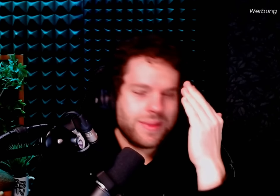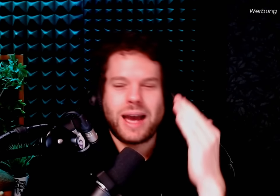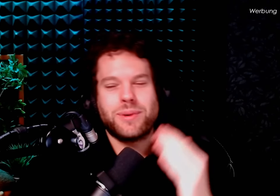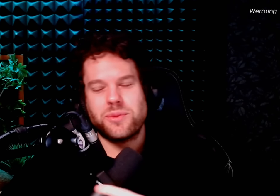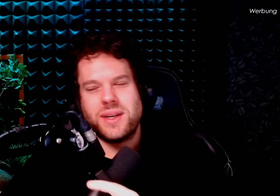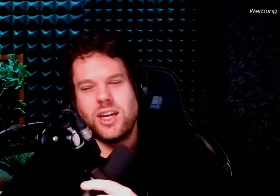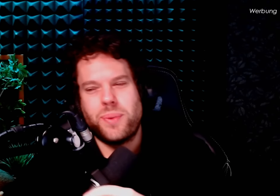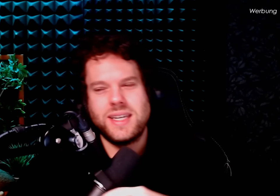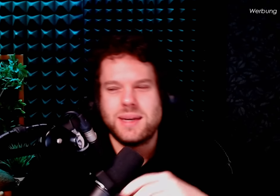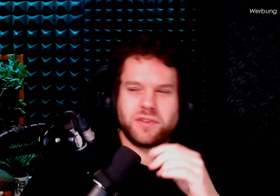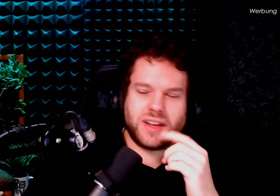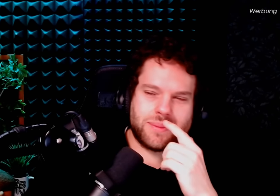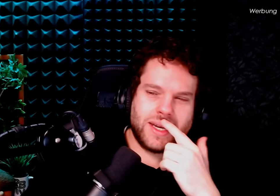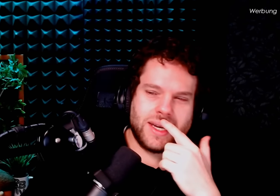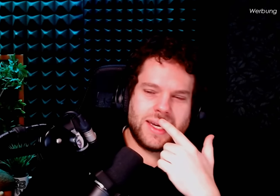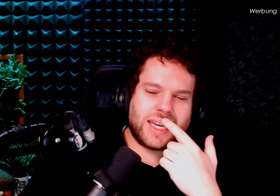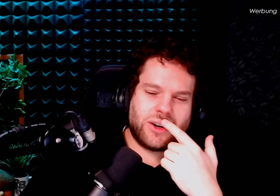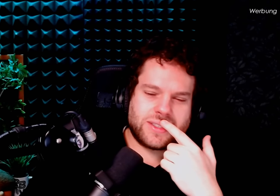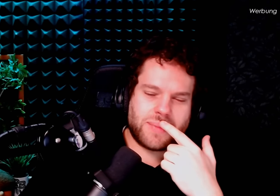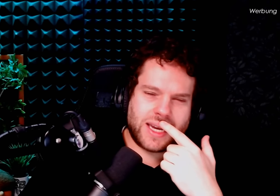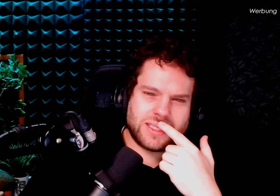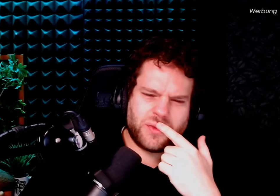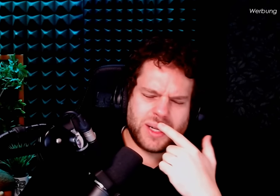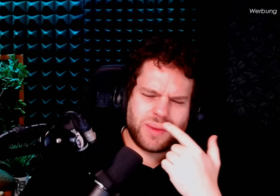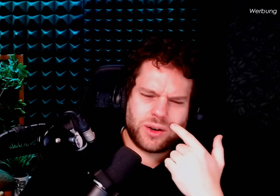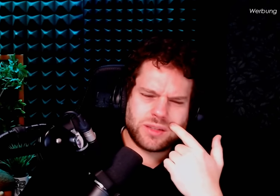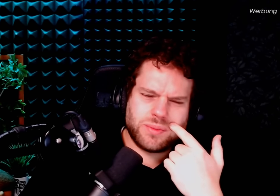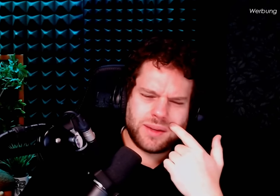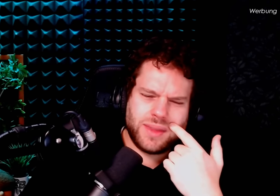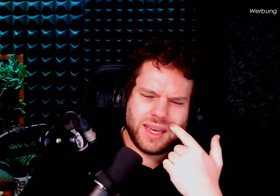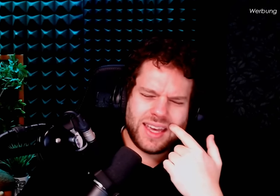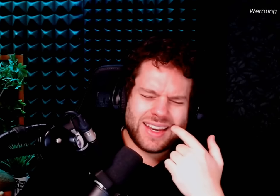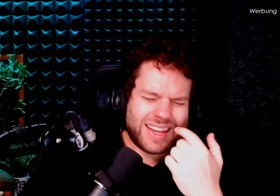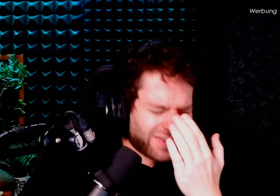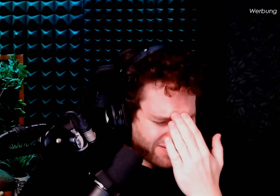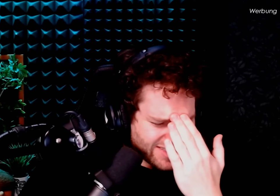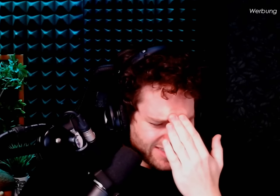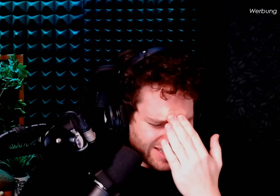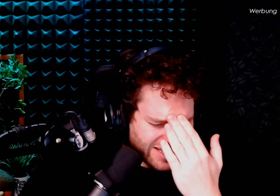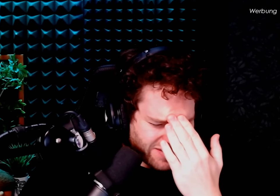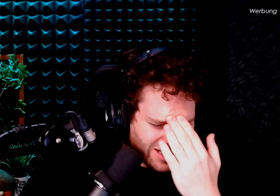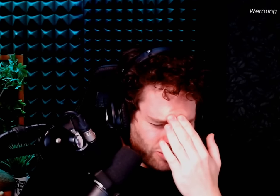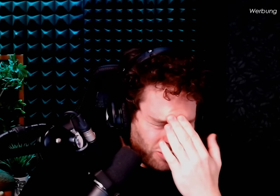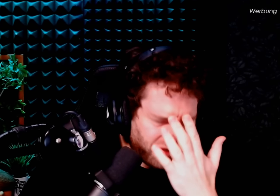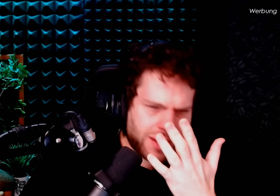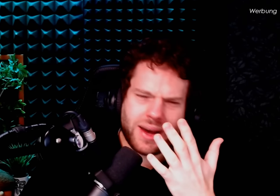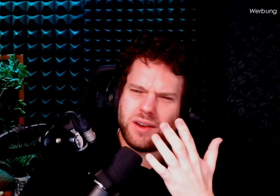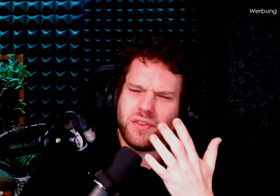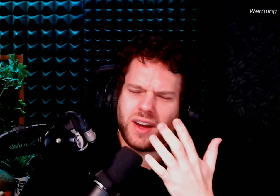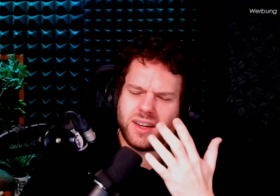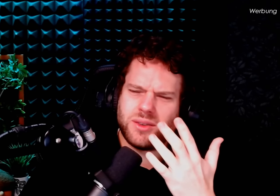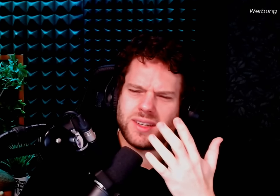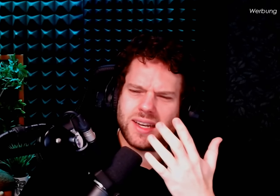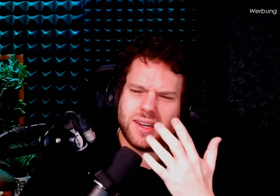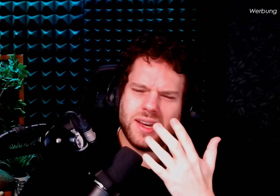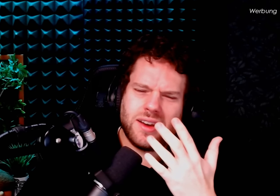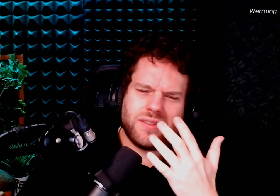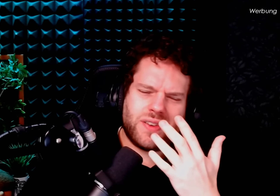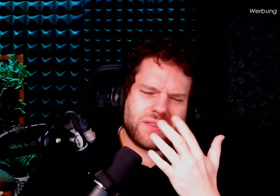Aber so bin ich auch bei jedem Film. Ich gehe aus den meisten Filmen raus mit einem... Was ist da? Da war der Löwe am Anfang und dann...